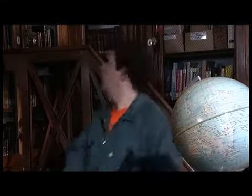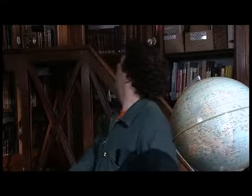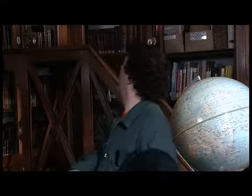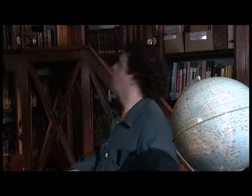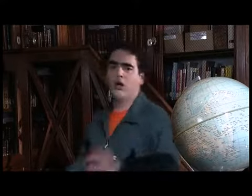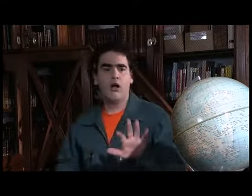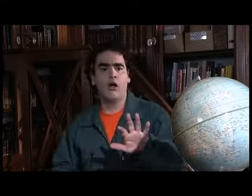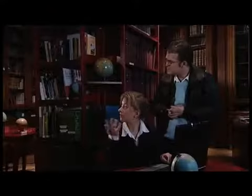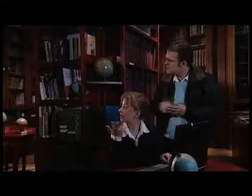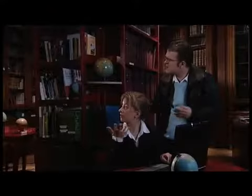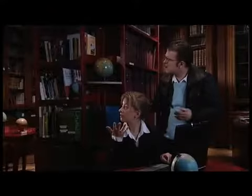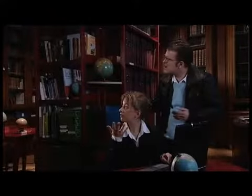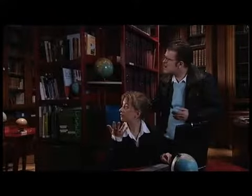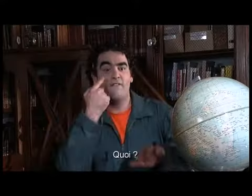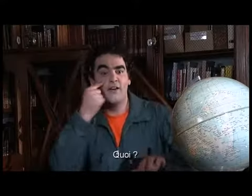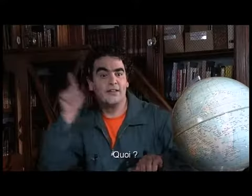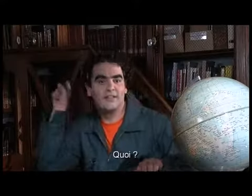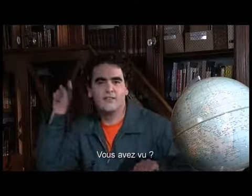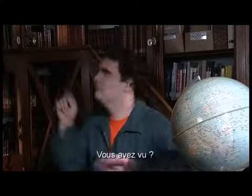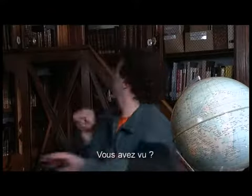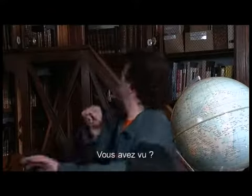Hein? Hein? Oh, oh ben... Hein? Quoi? Quoi? Vous avez vu?